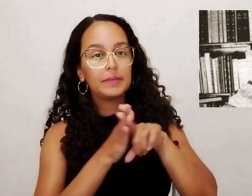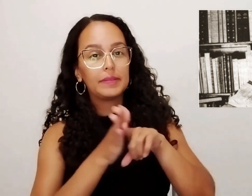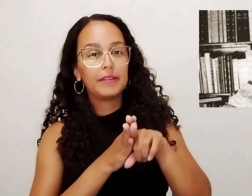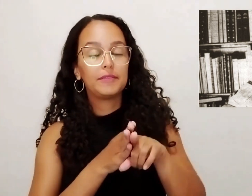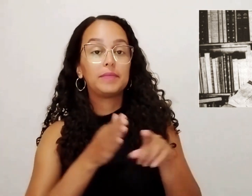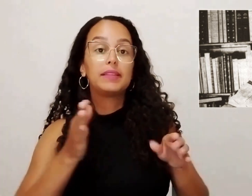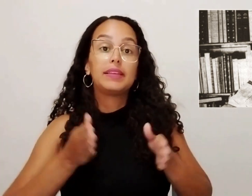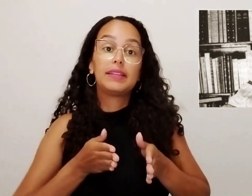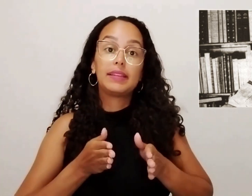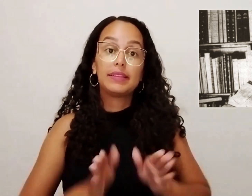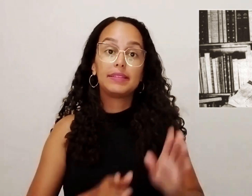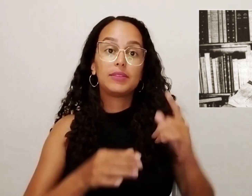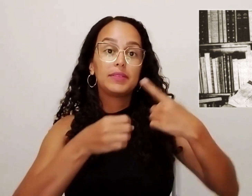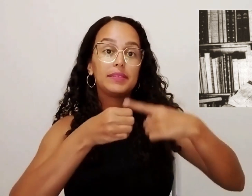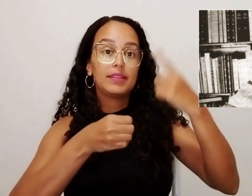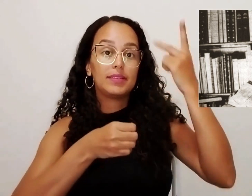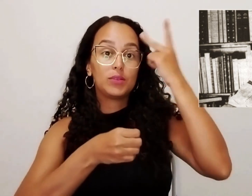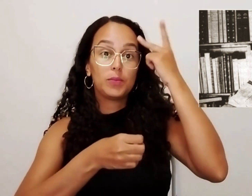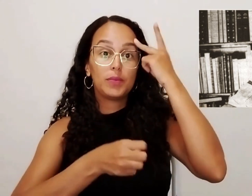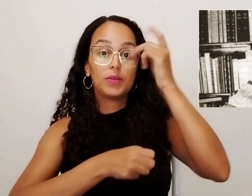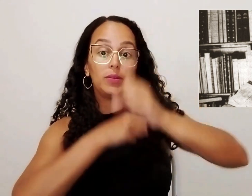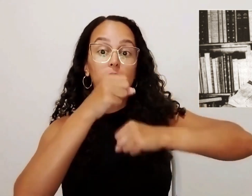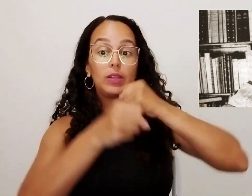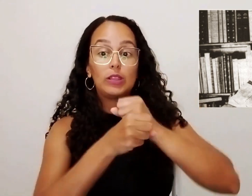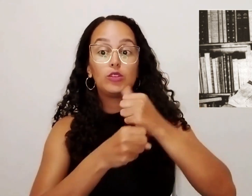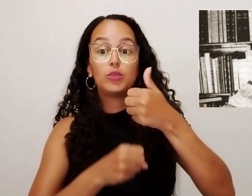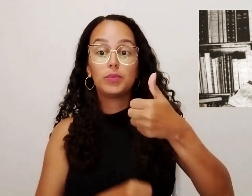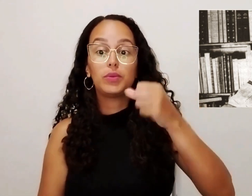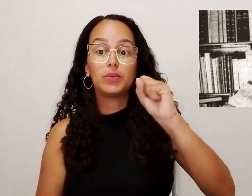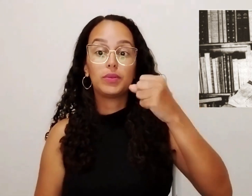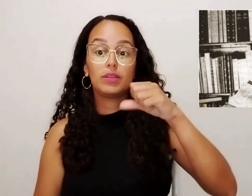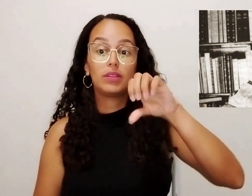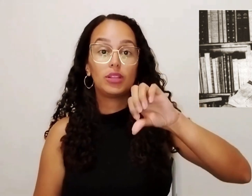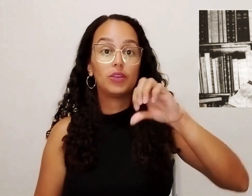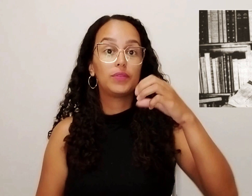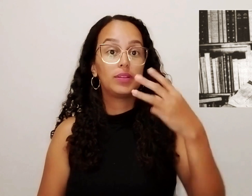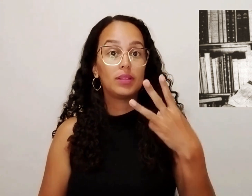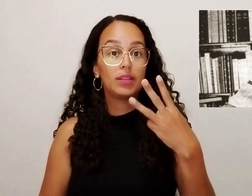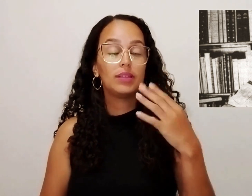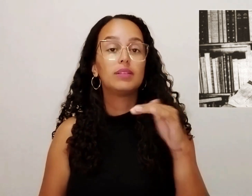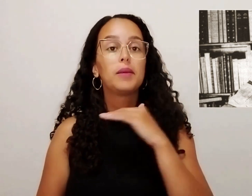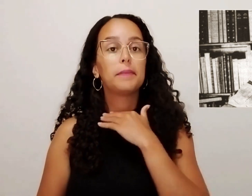por todo o Brasil para estudar o folclore nacional.